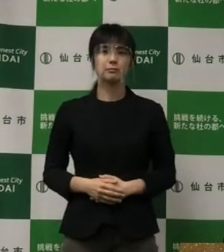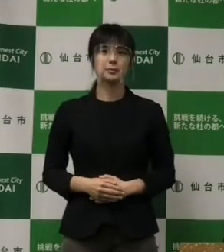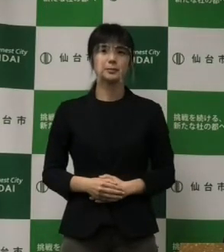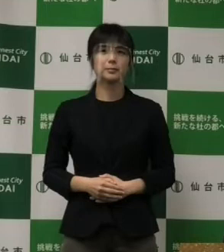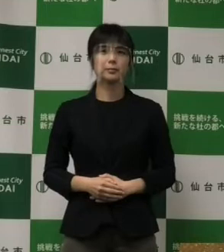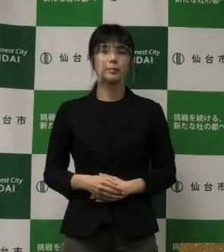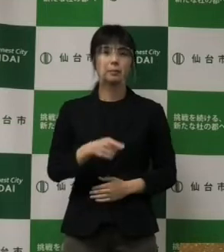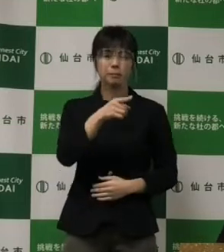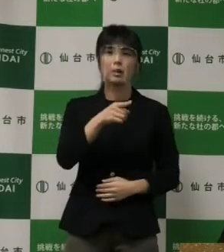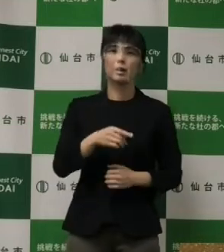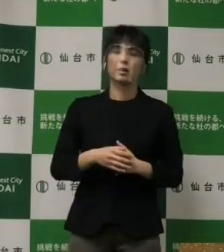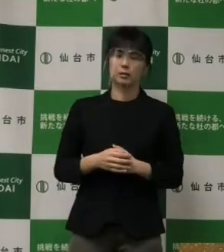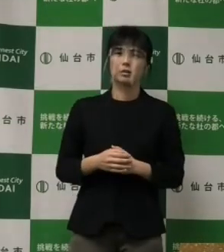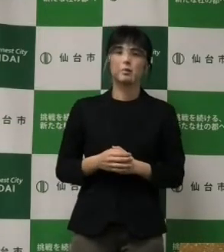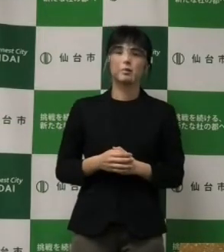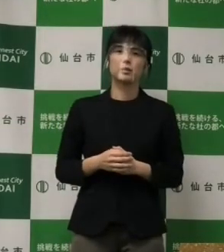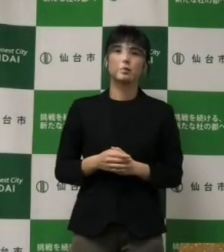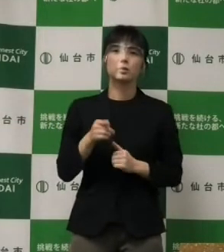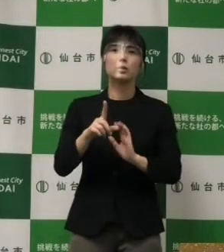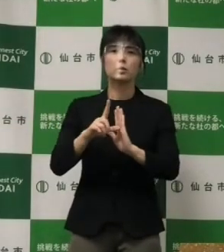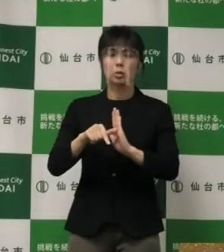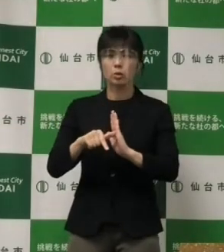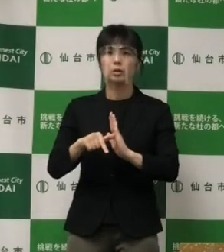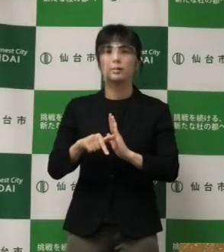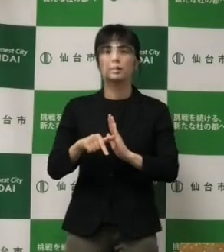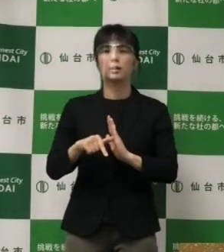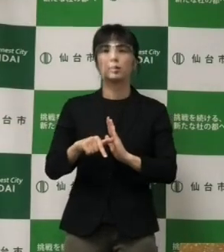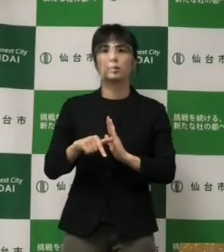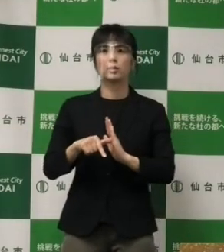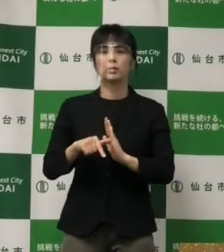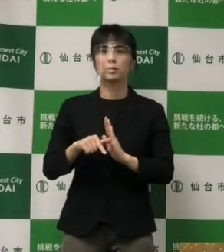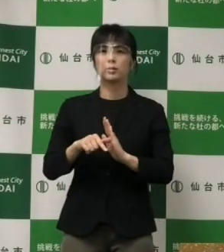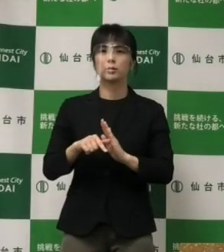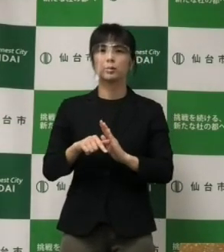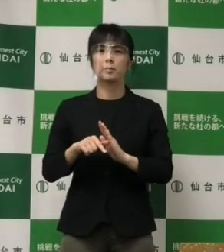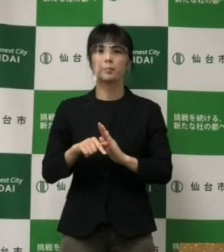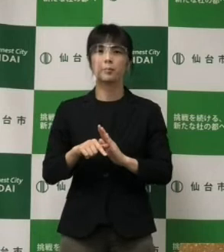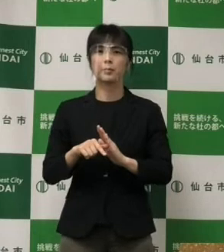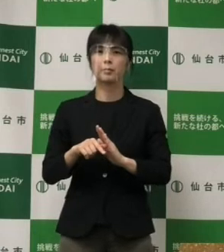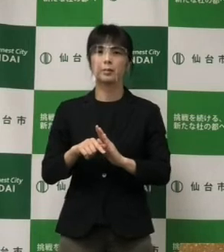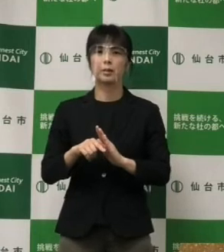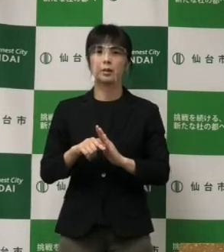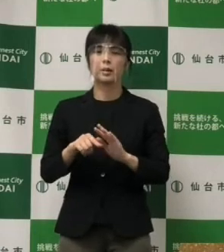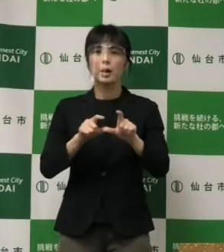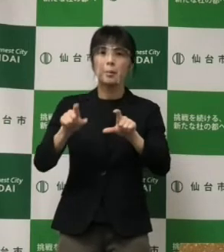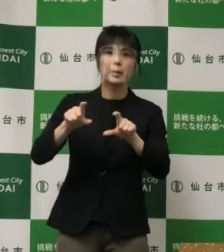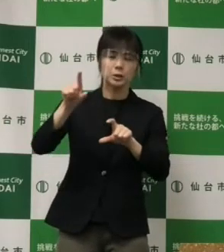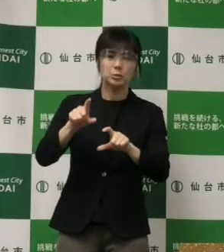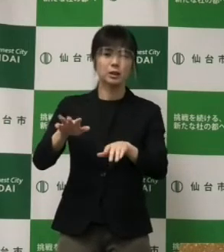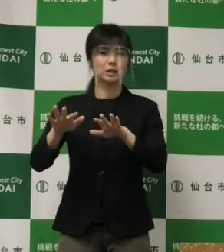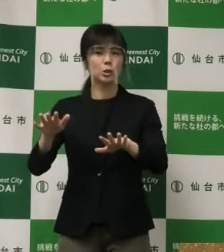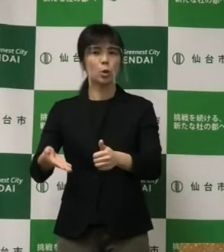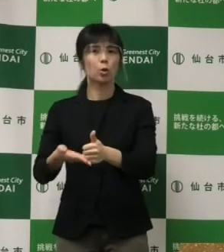まあ、そうしますと、まあそのまあそのまあ、より子育て、まあ、そのあと